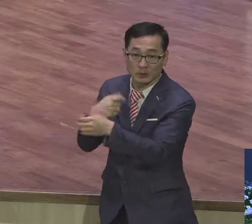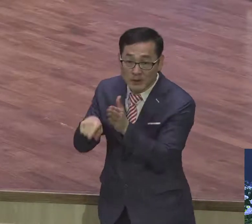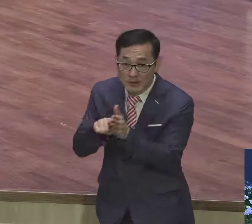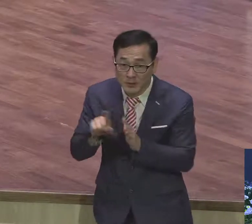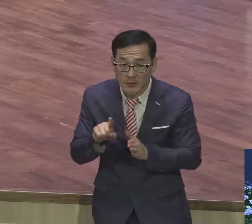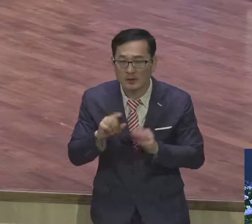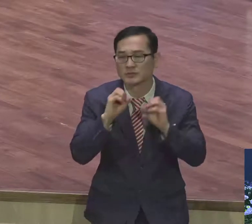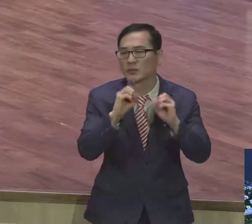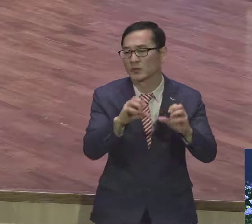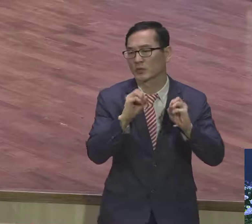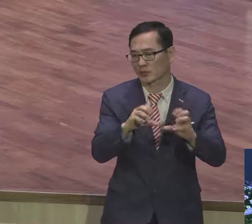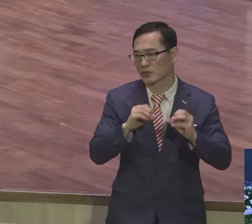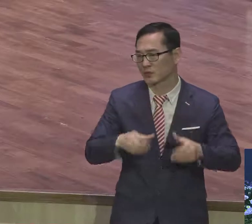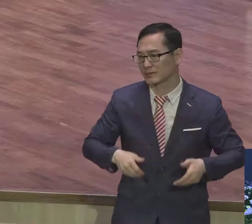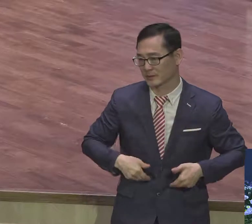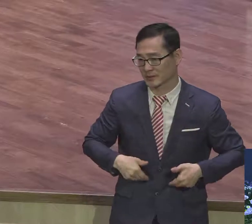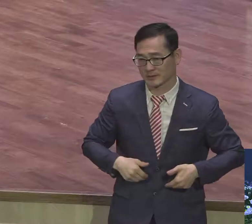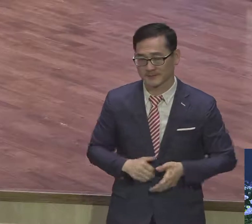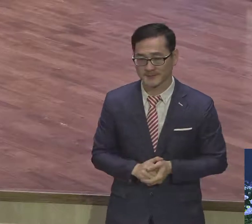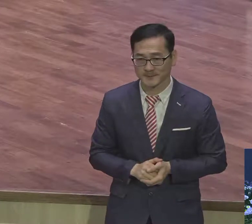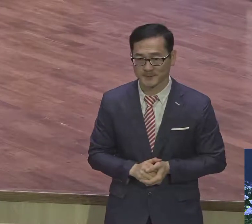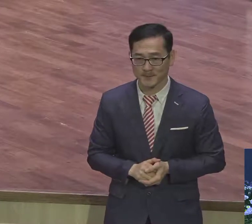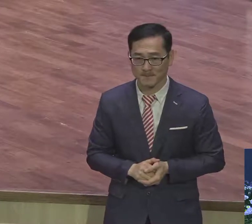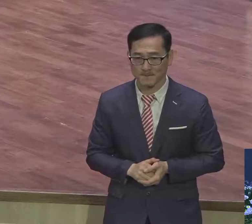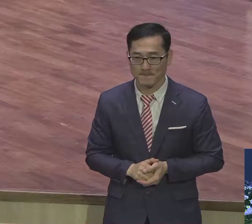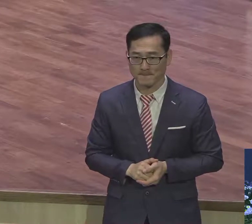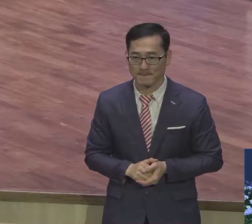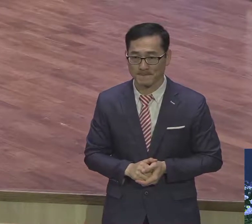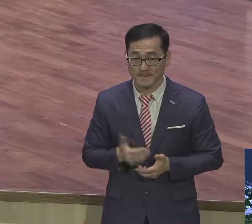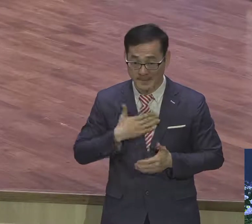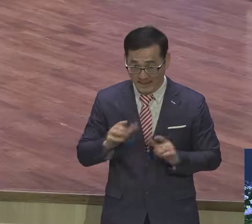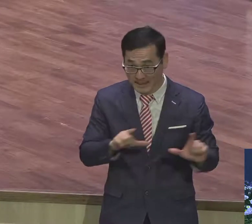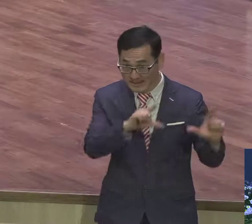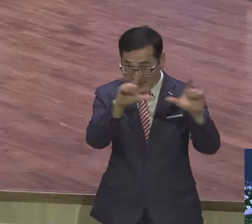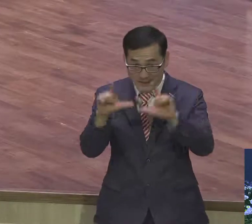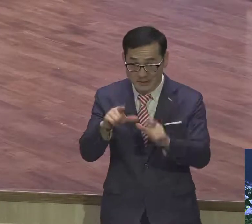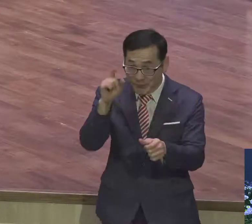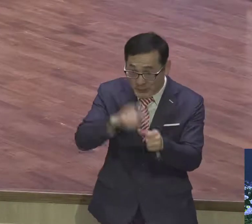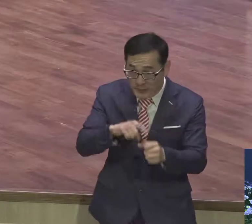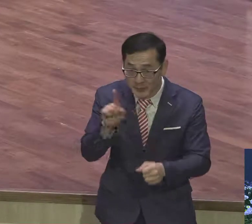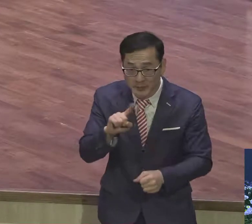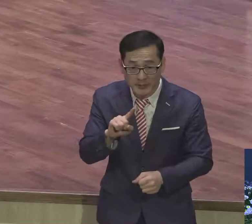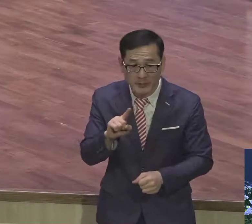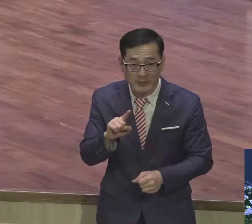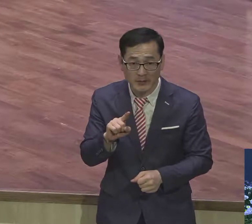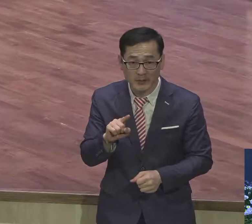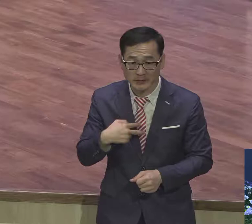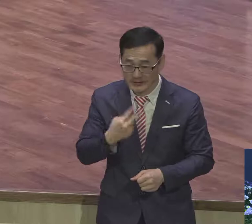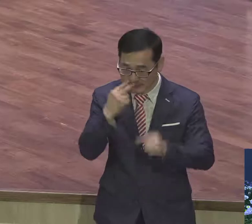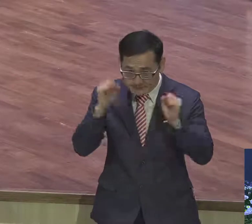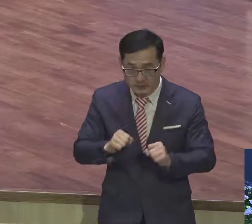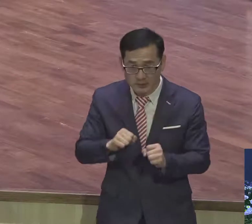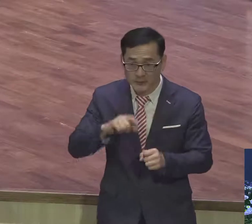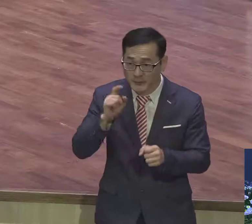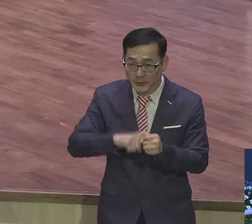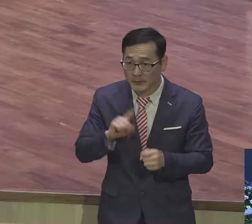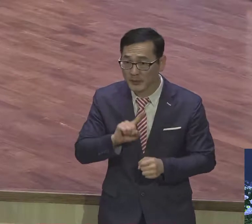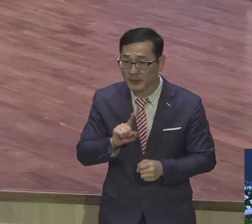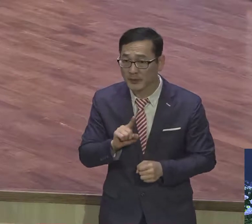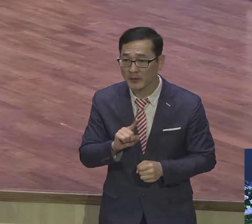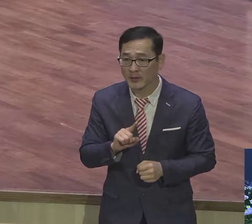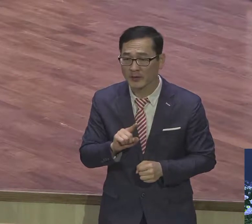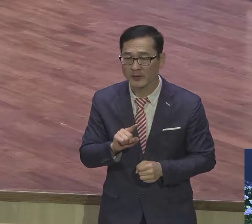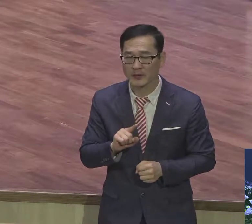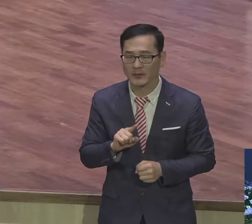여러분 신앙생활 세상에 살면서 목적이 뭐냐 이거 왜 하냐 여기 올인하니까 아